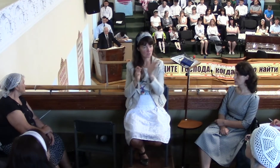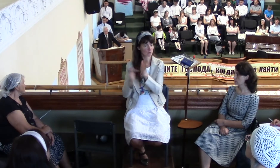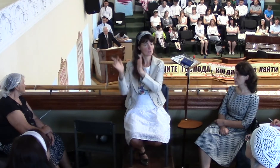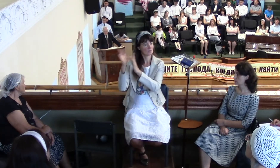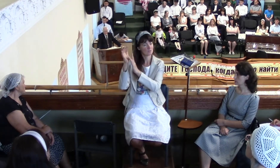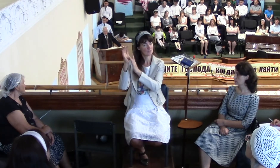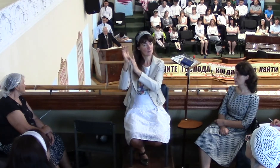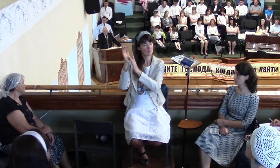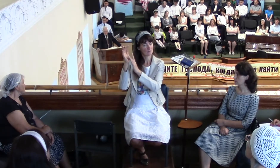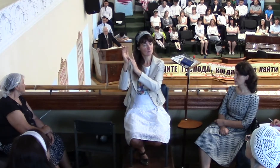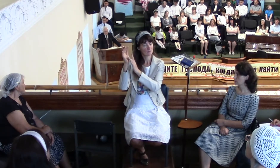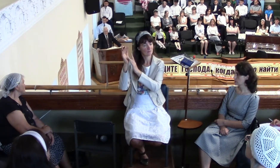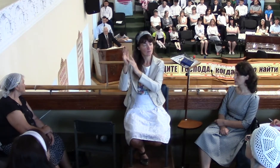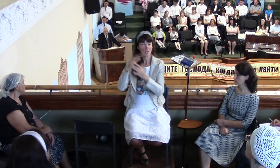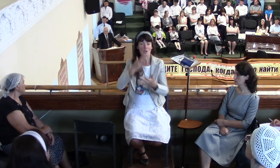ожидать от Него